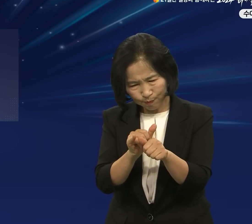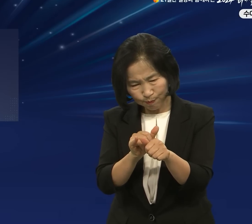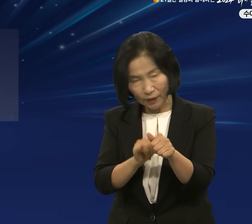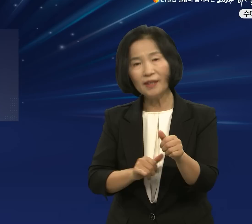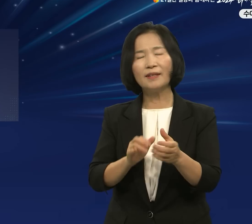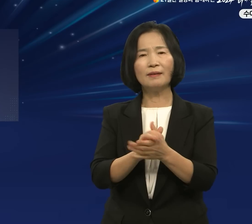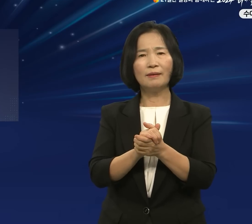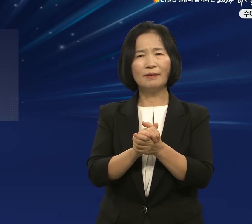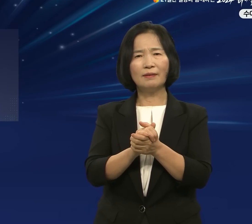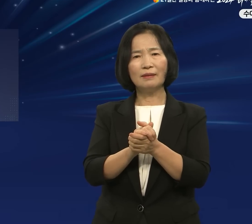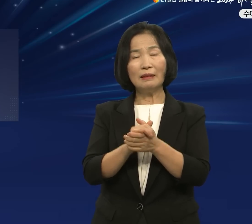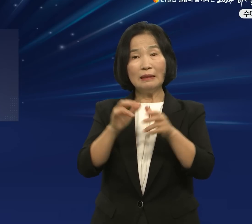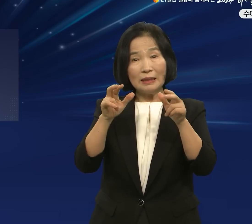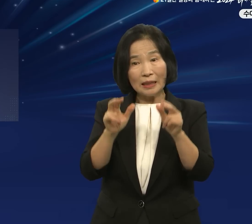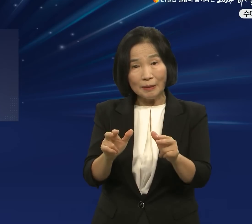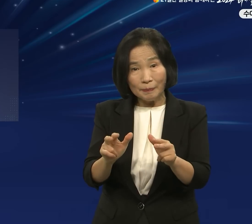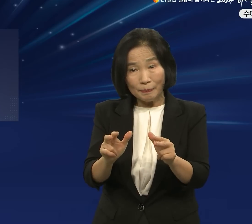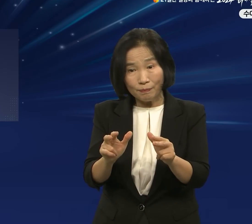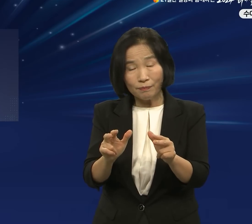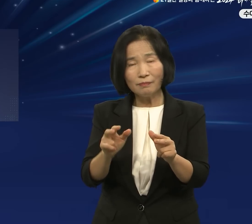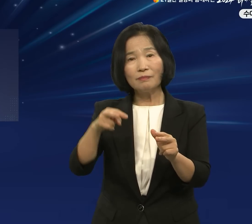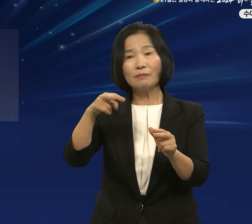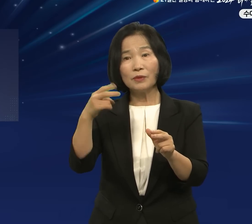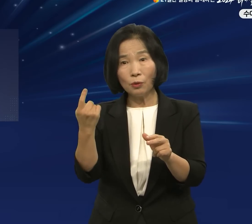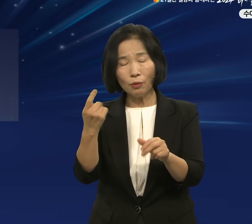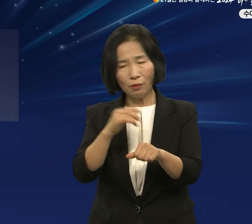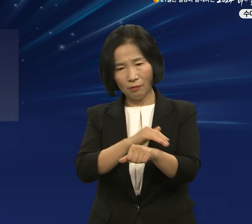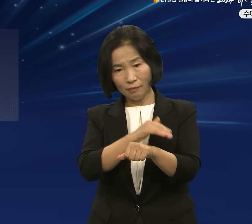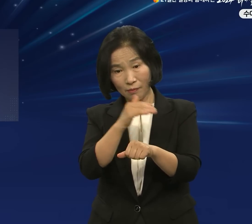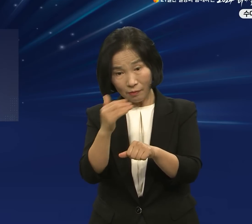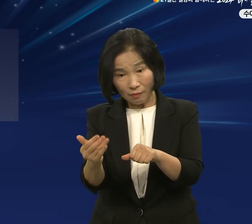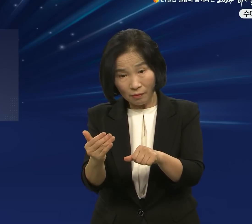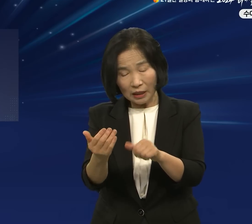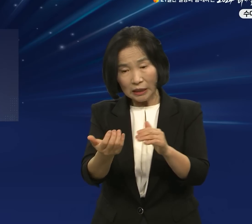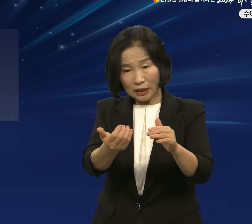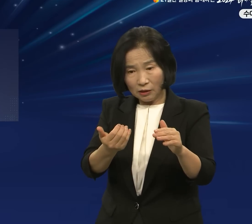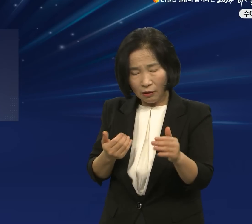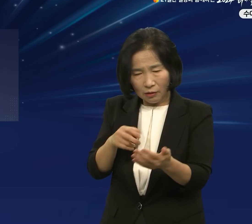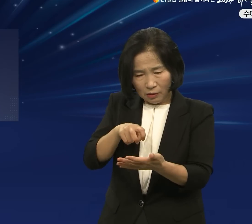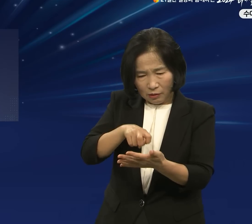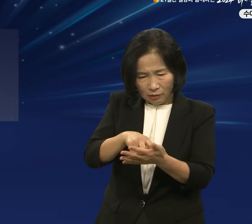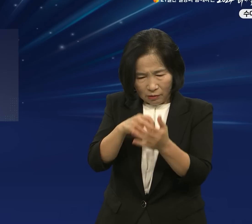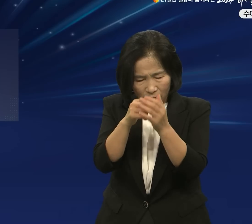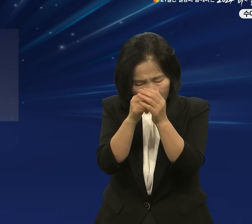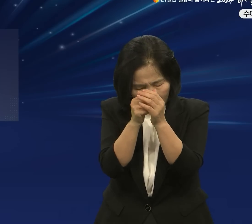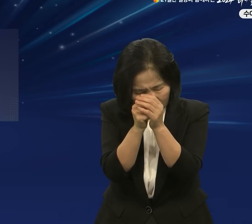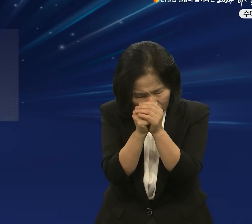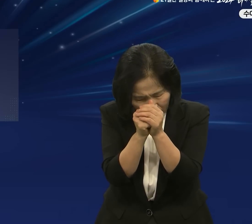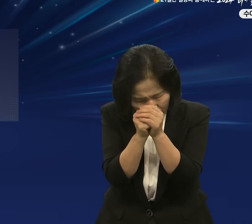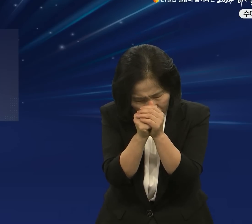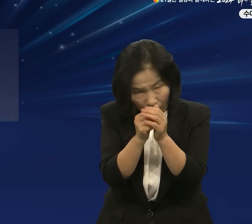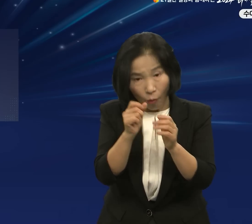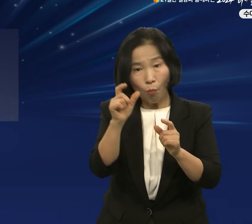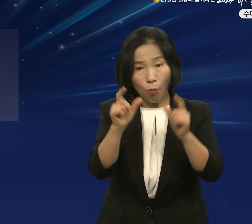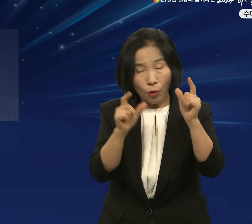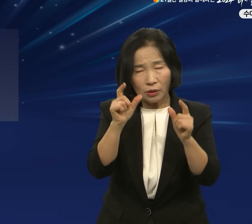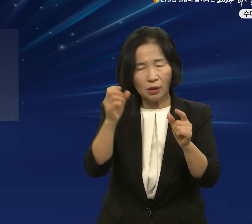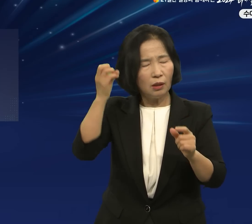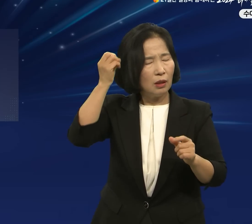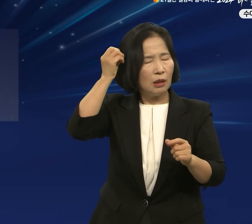지금도 그 집사님이 돌아가신 마지막 기도하는 모습을 잊을 수가 없습니다. 평소 때 이미 몸이